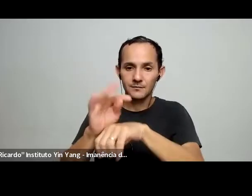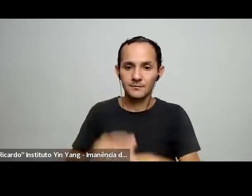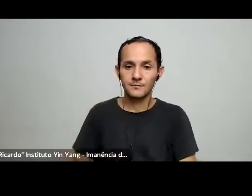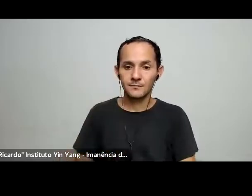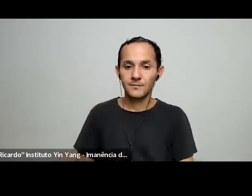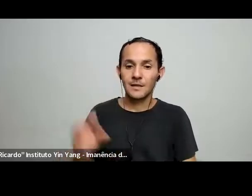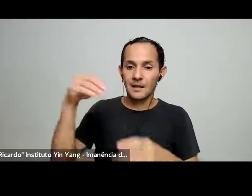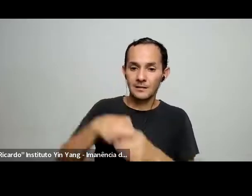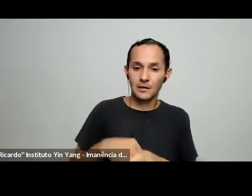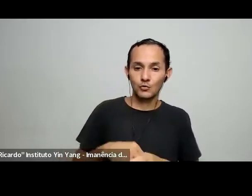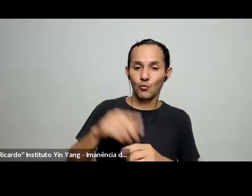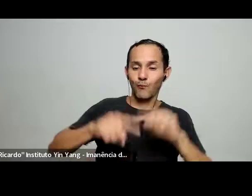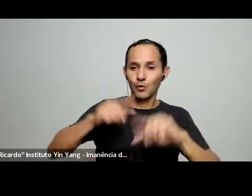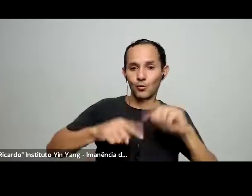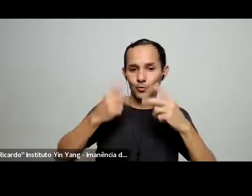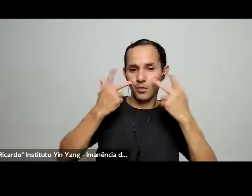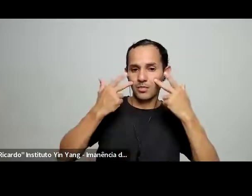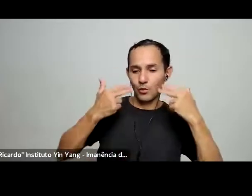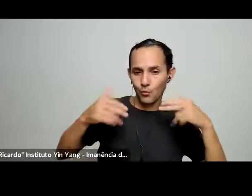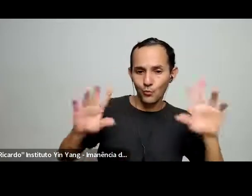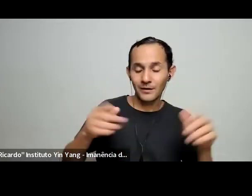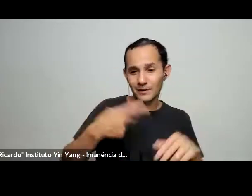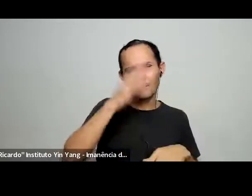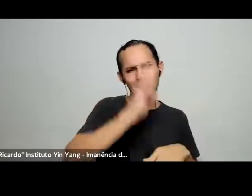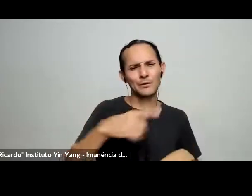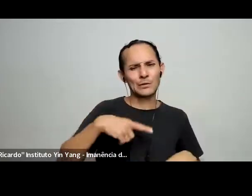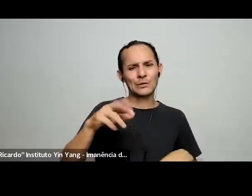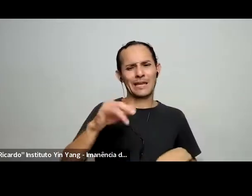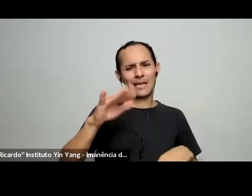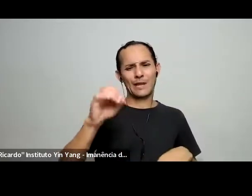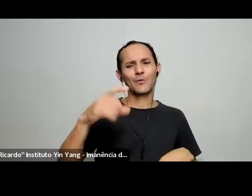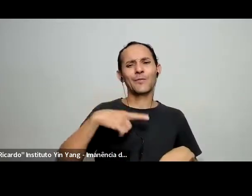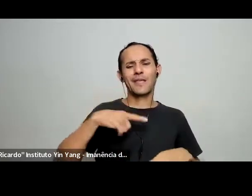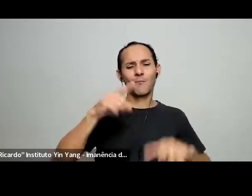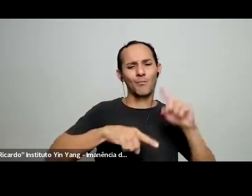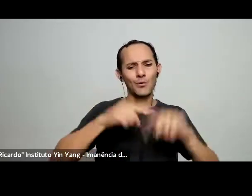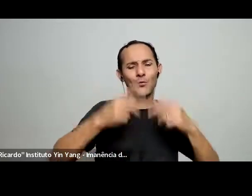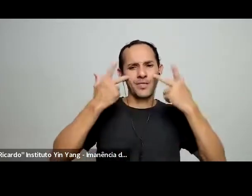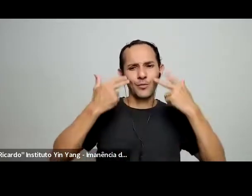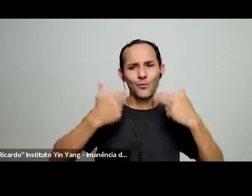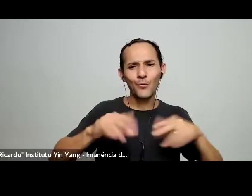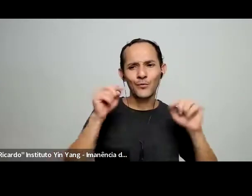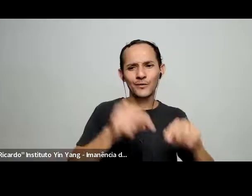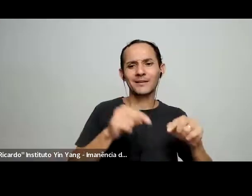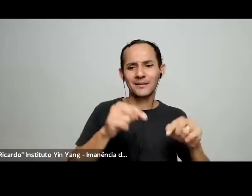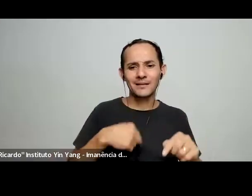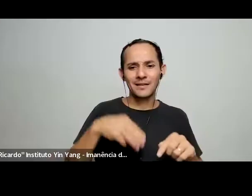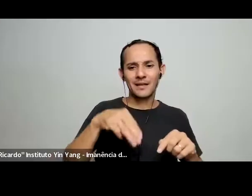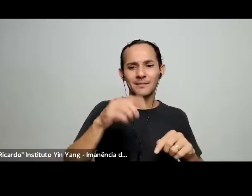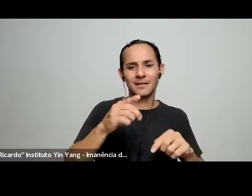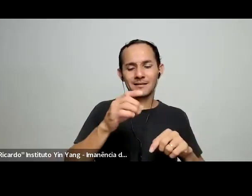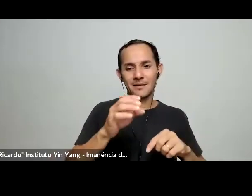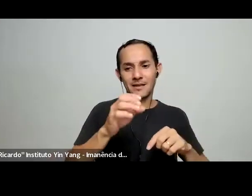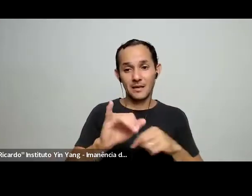estão na categoria de produtos naturais, né? O Brasil tem uma riqueza muito grande disso, né? Vocês vão ver muitas MTCI